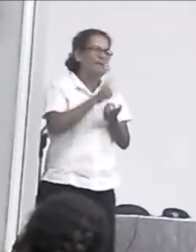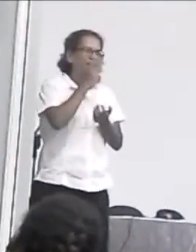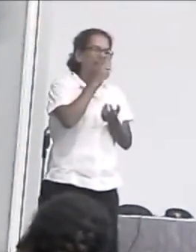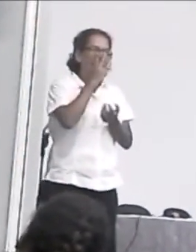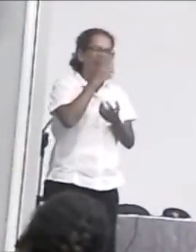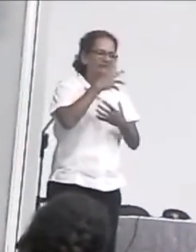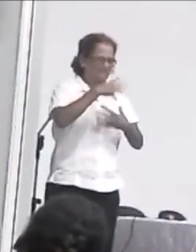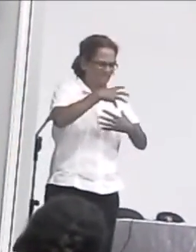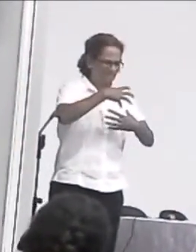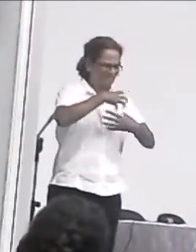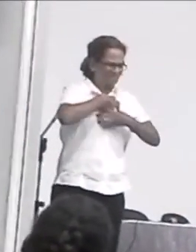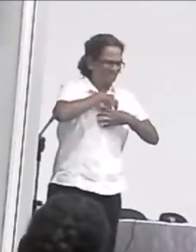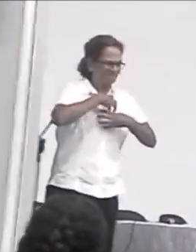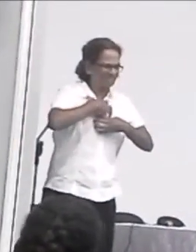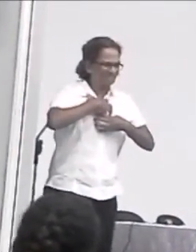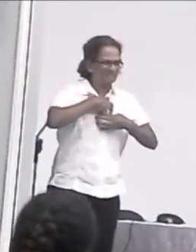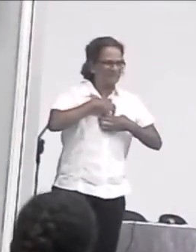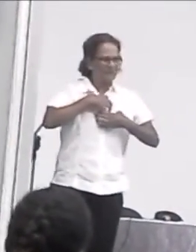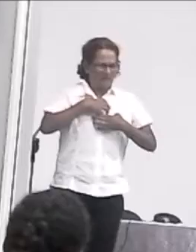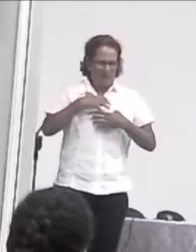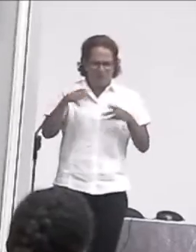entusiasmo intelectual do professor,